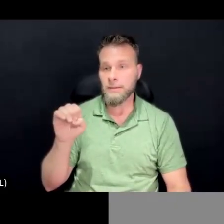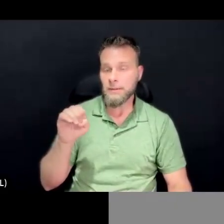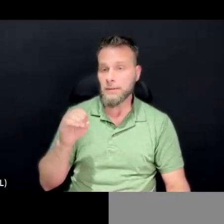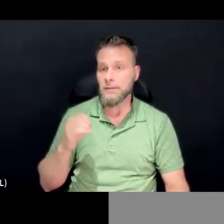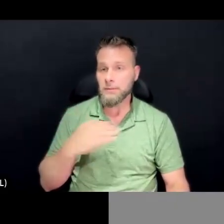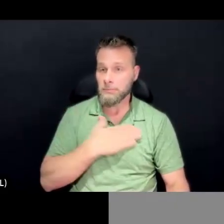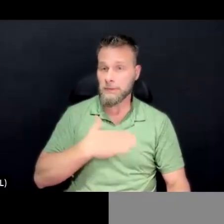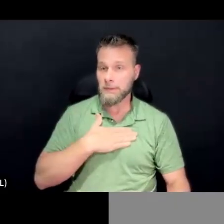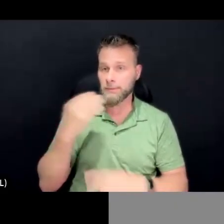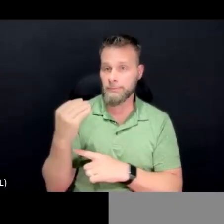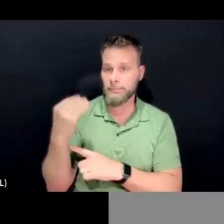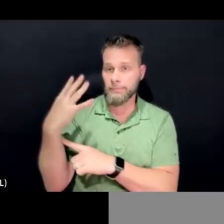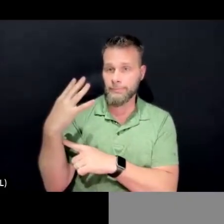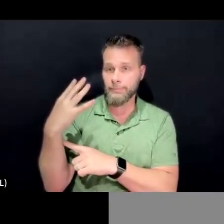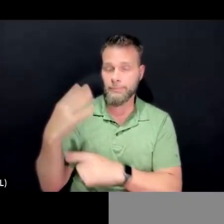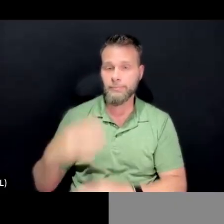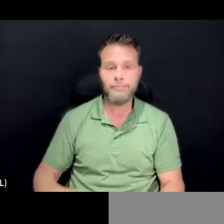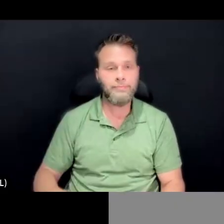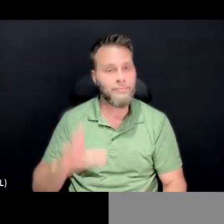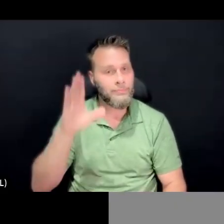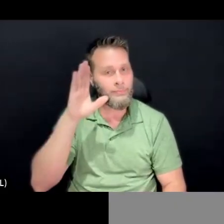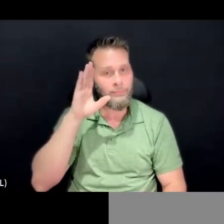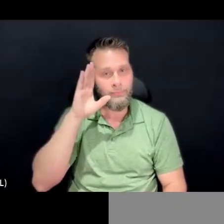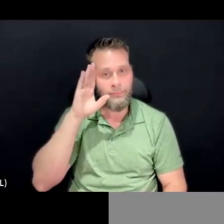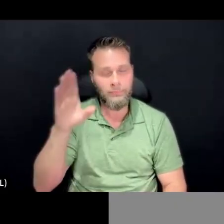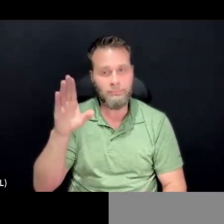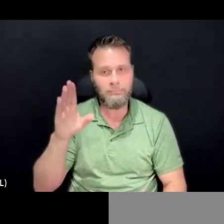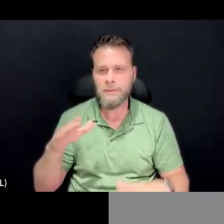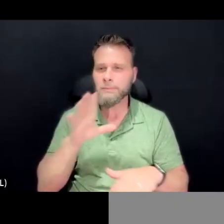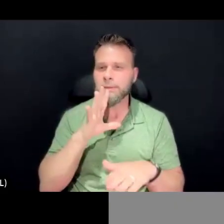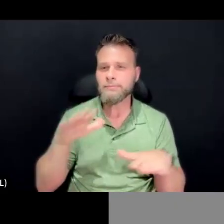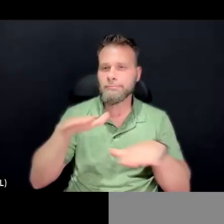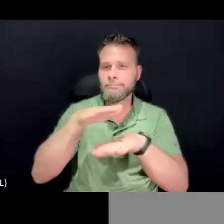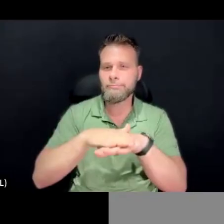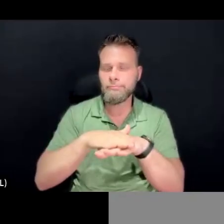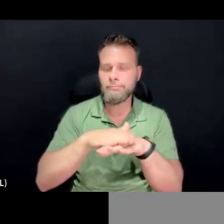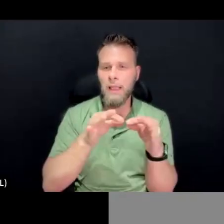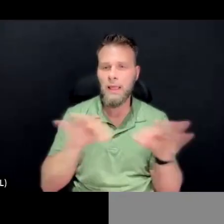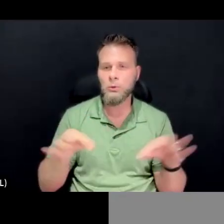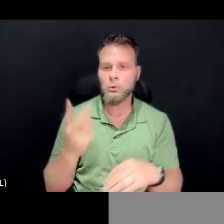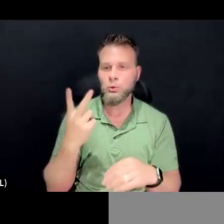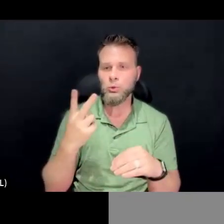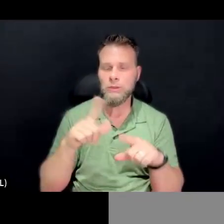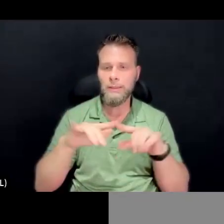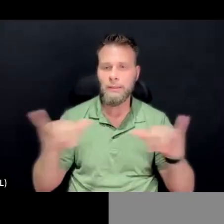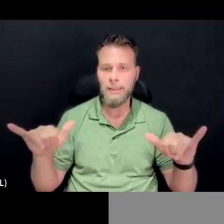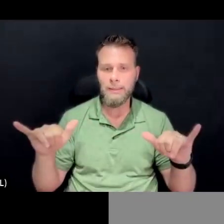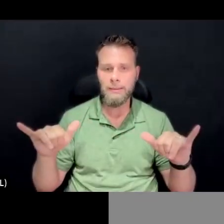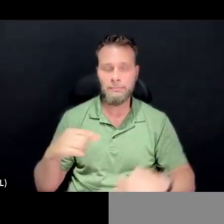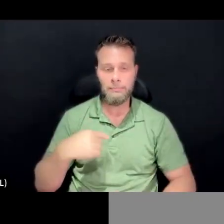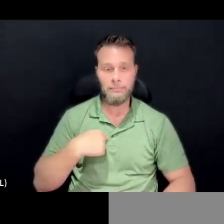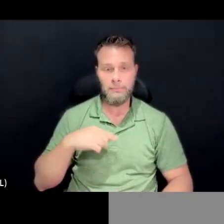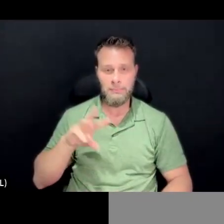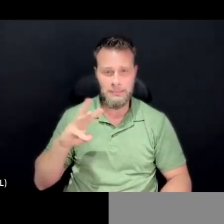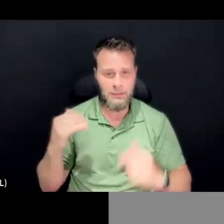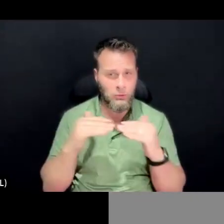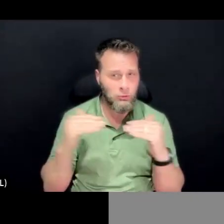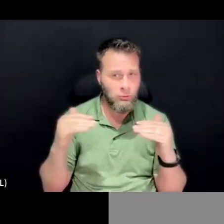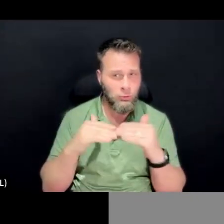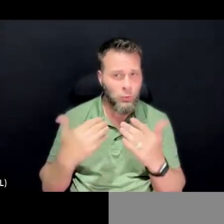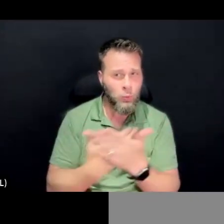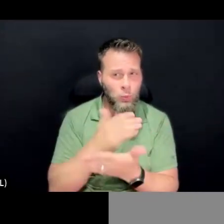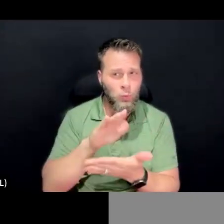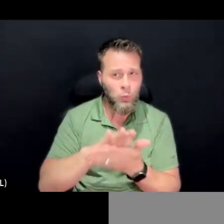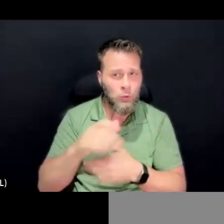Hola, mi nombre es Jessy Delgado Vargas. Estoy en sexto grado. Este año escolar estoy emocionada porque en